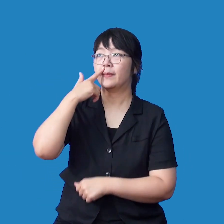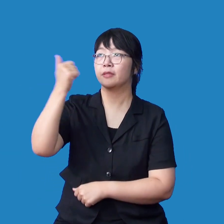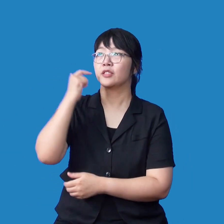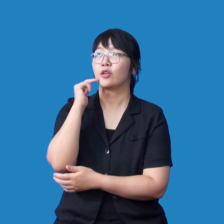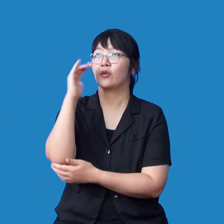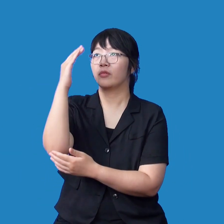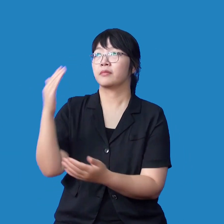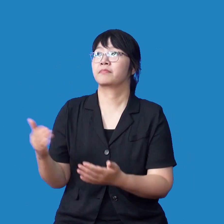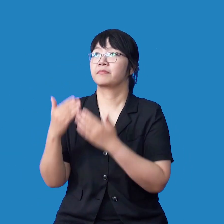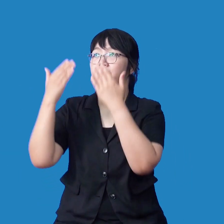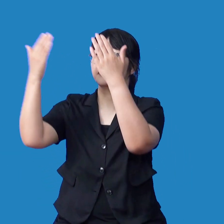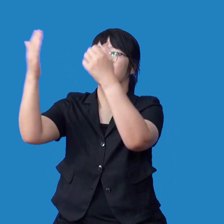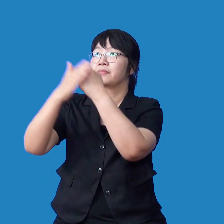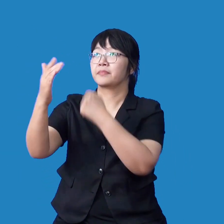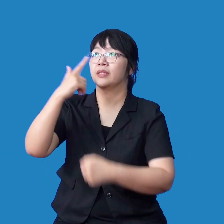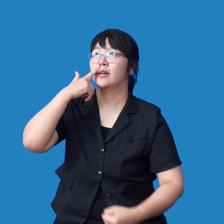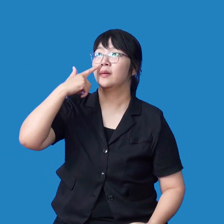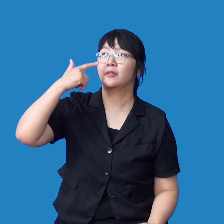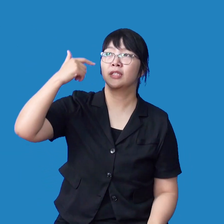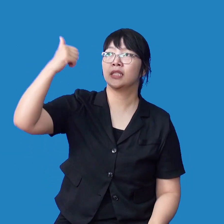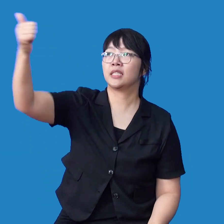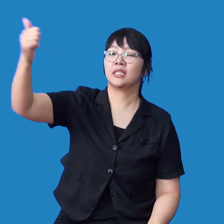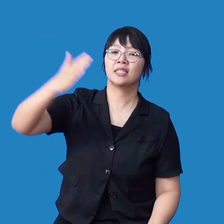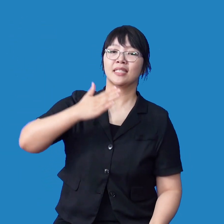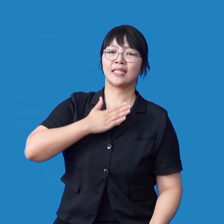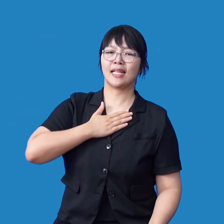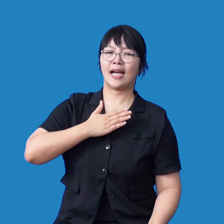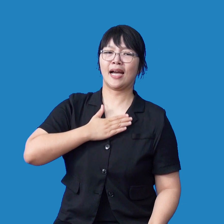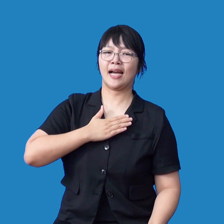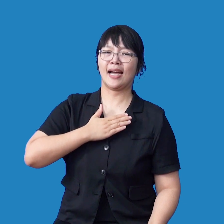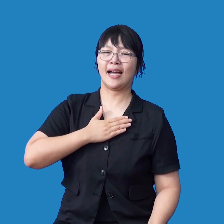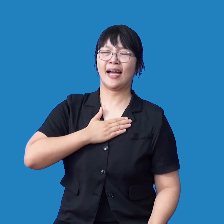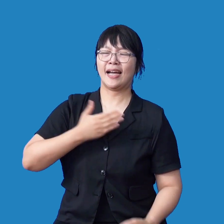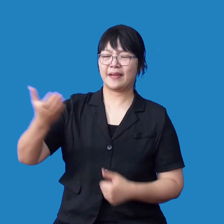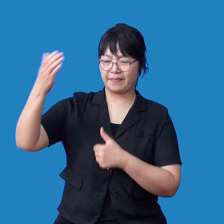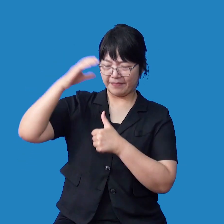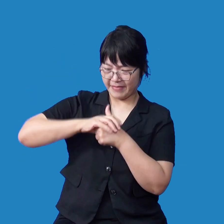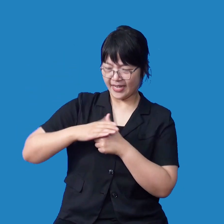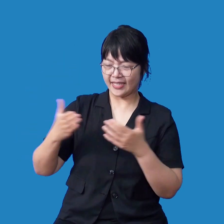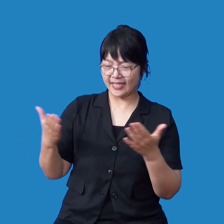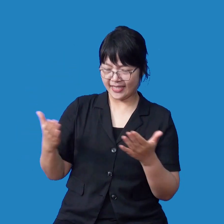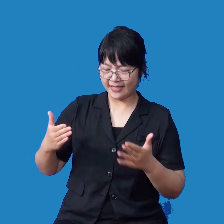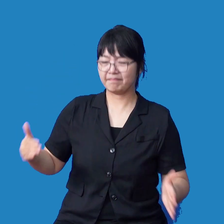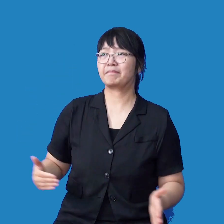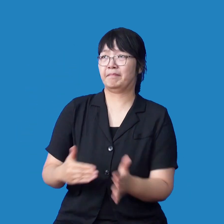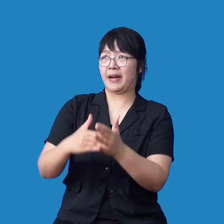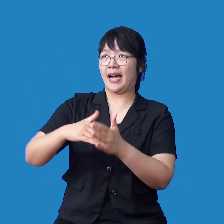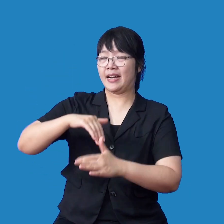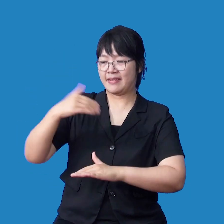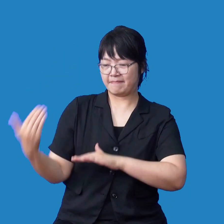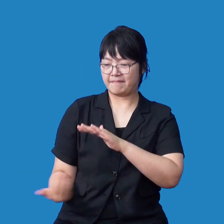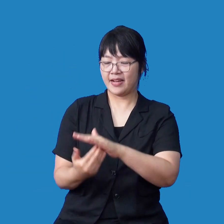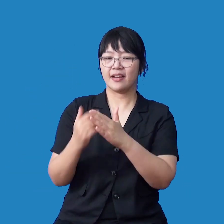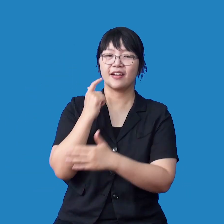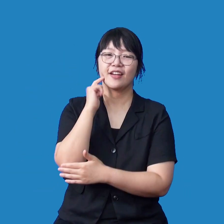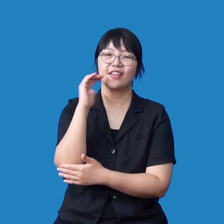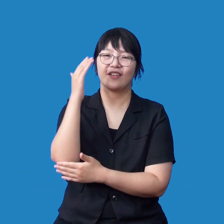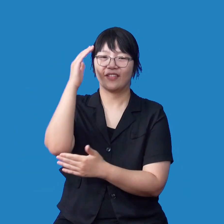영화롭게 하였사오니. 아버지, 나에게 하라고 주신 그 일을 제가 이루어 아버지를 영화롭게